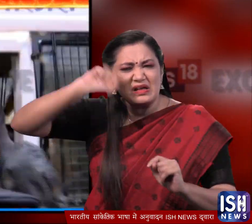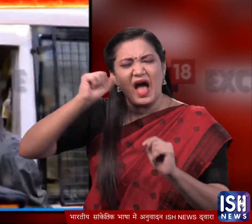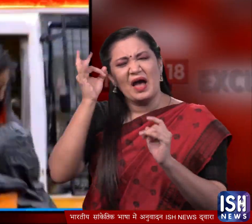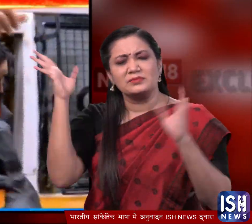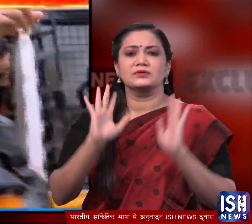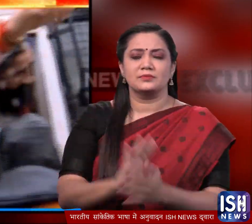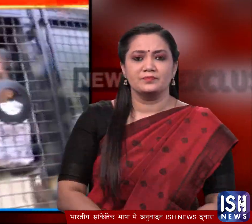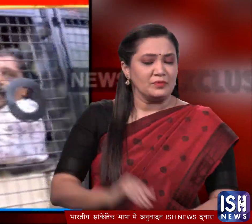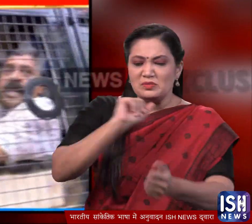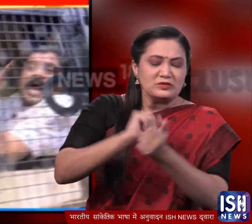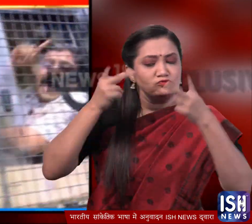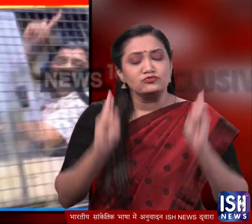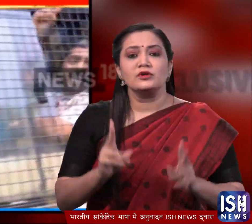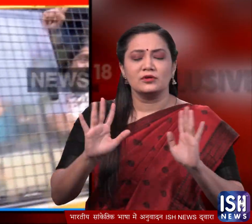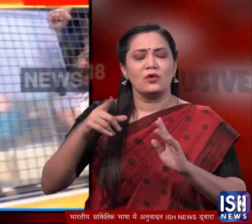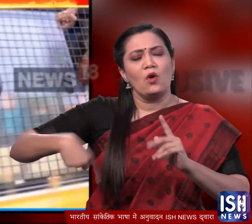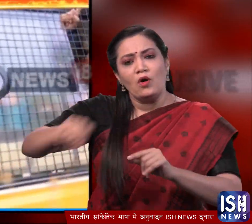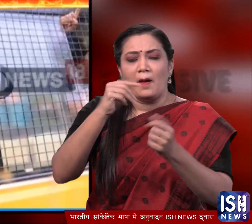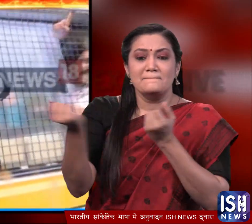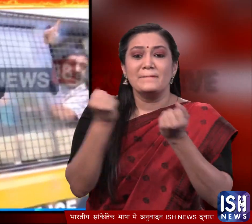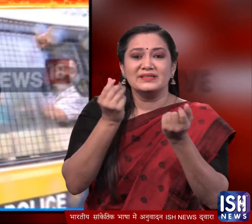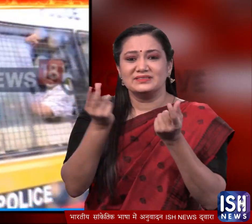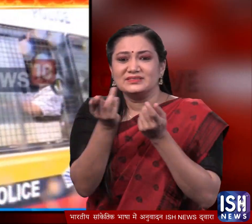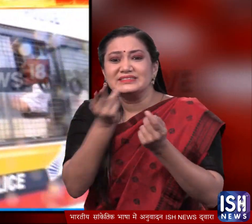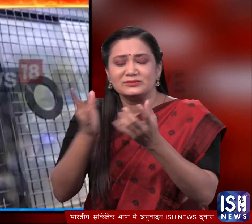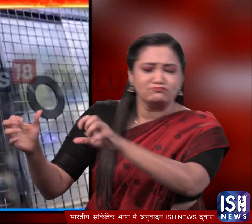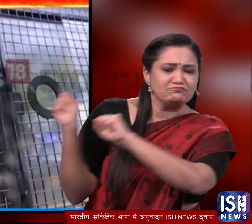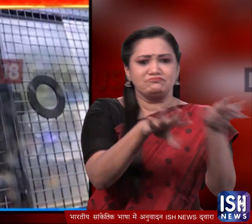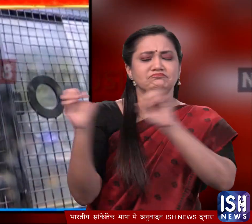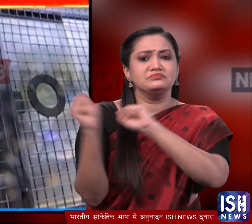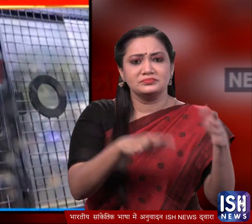मगर पुलिस वाले डटे रहे और जल्द ही इन सभी को बस में बैठाकर वहां से ले गए।